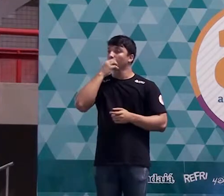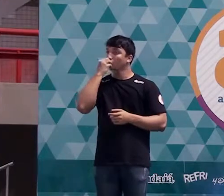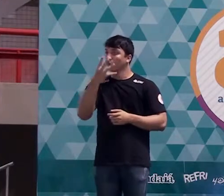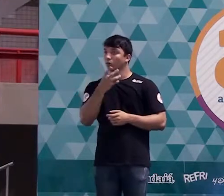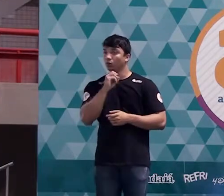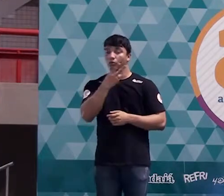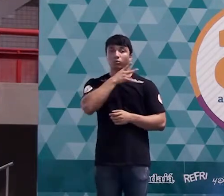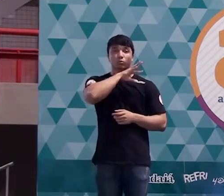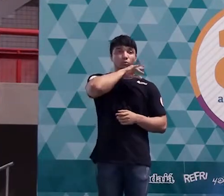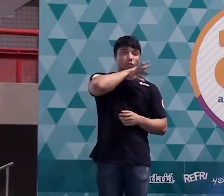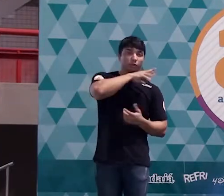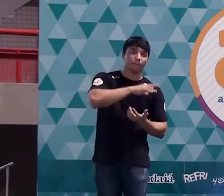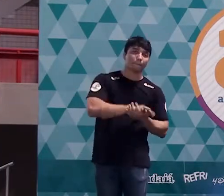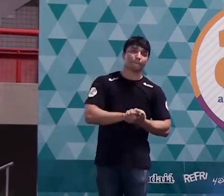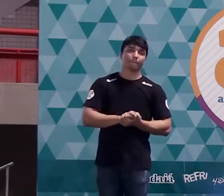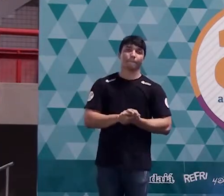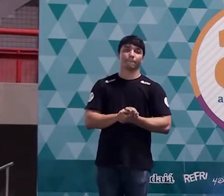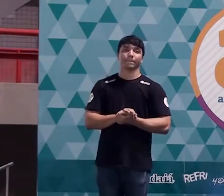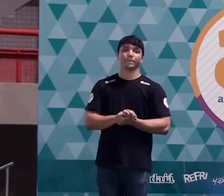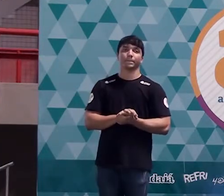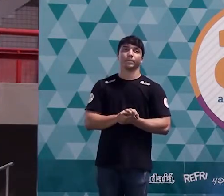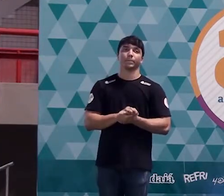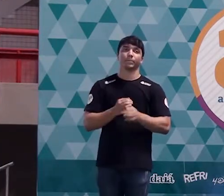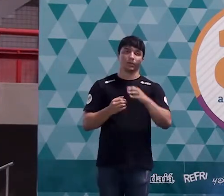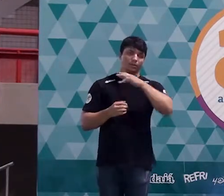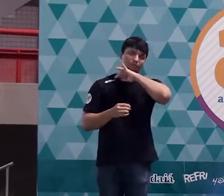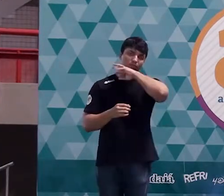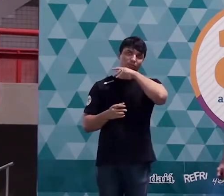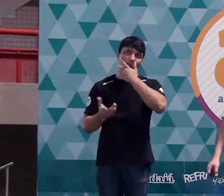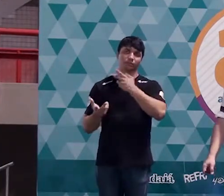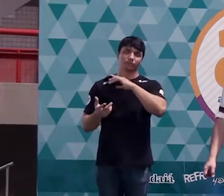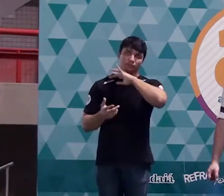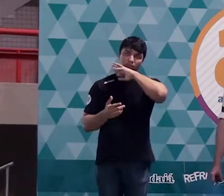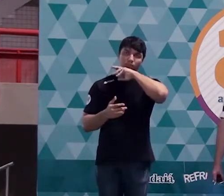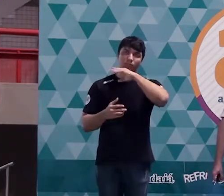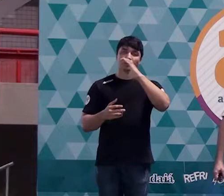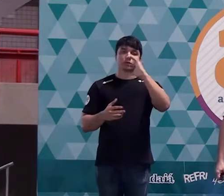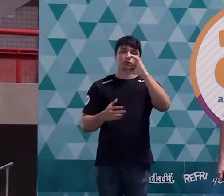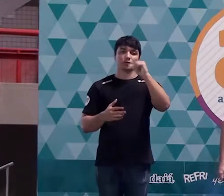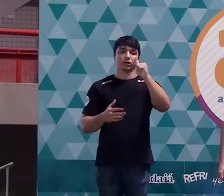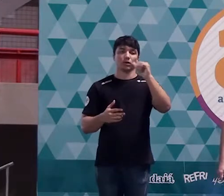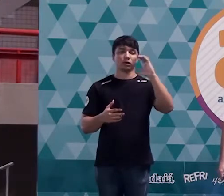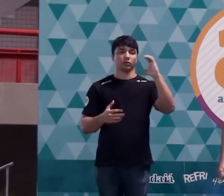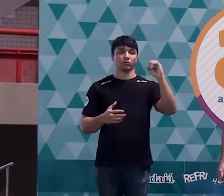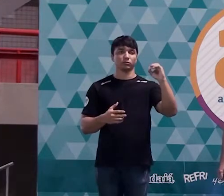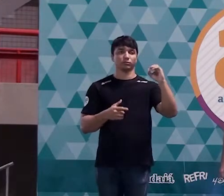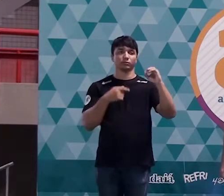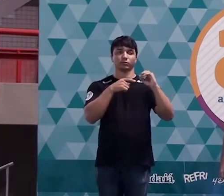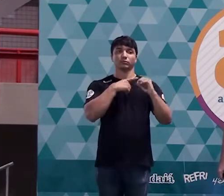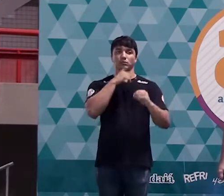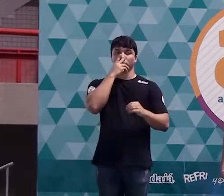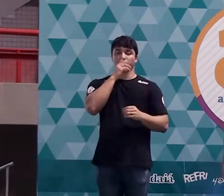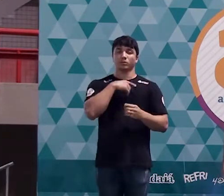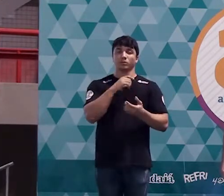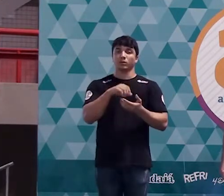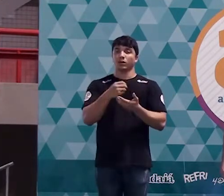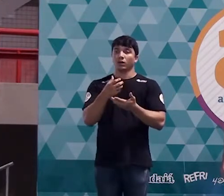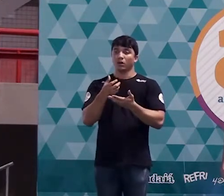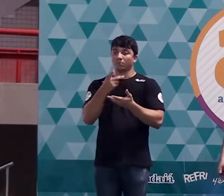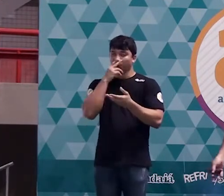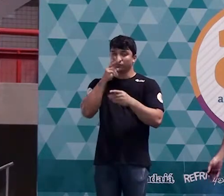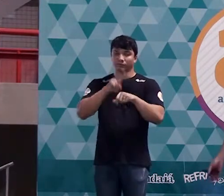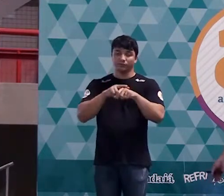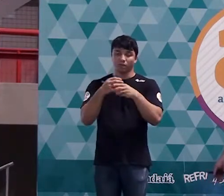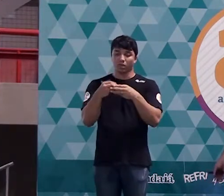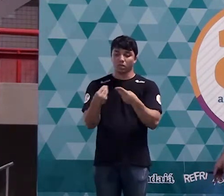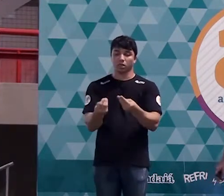boa ou é coisa ruim? Ruim. Então lembre disso, caco é coisa ruim. Quando você quebra uma xícara, fica só os